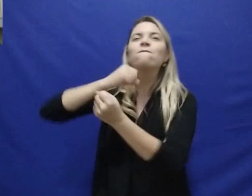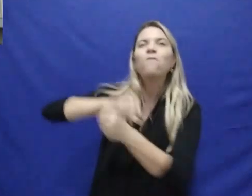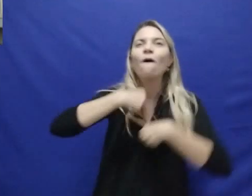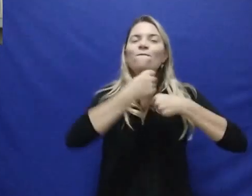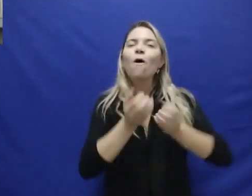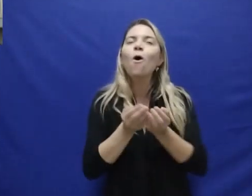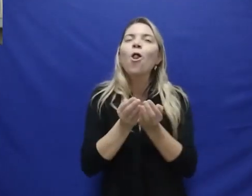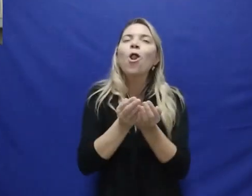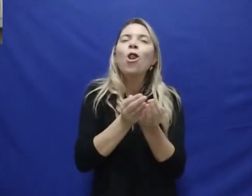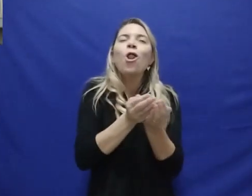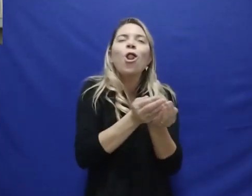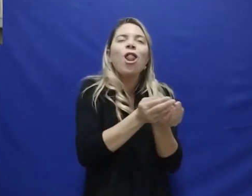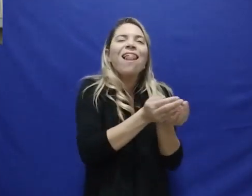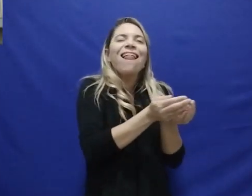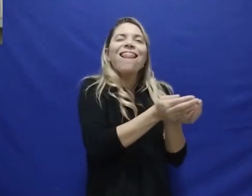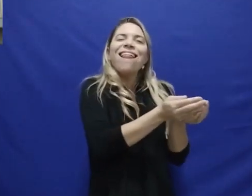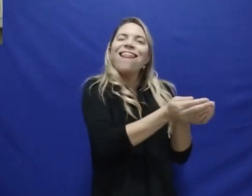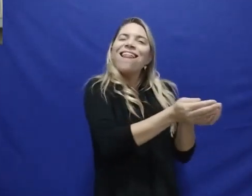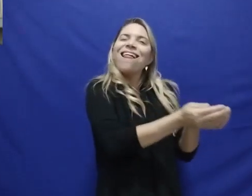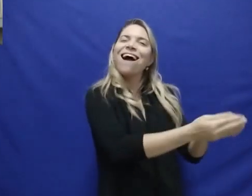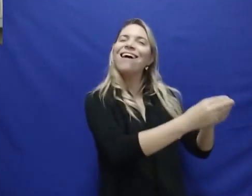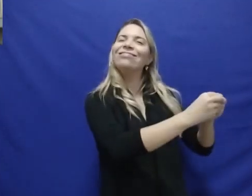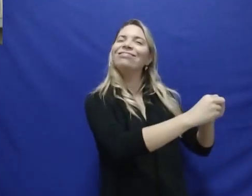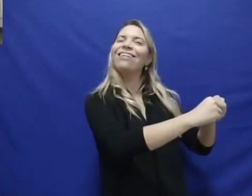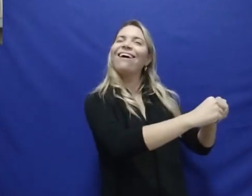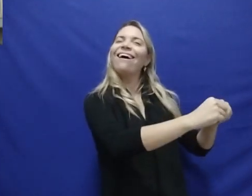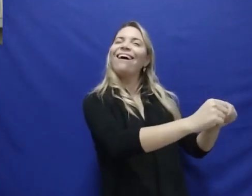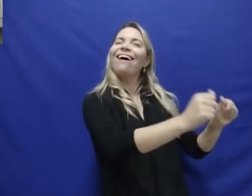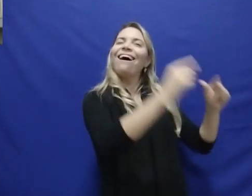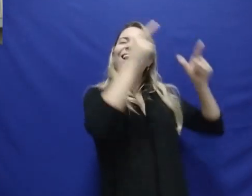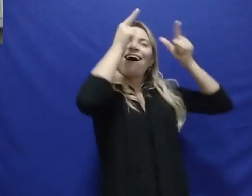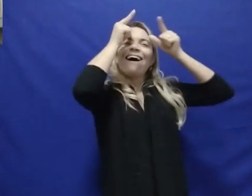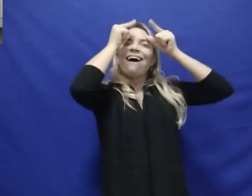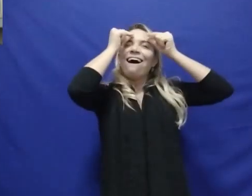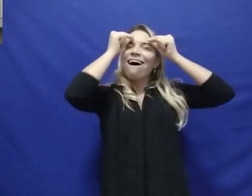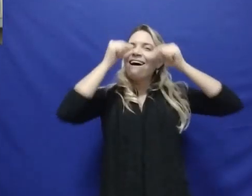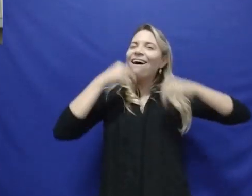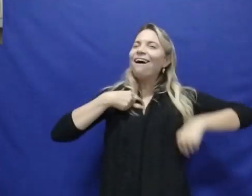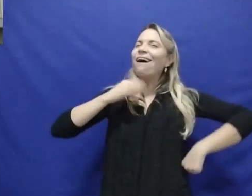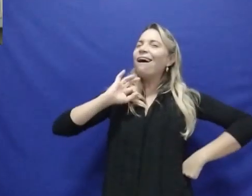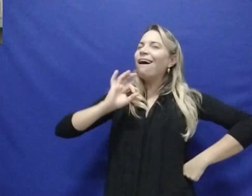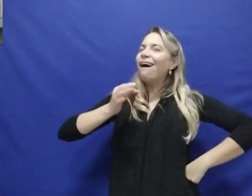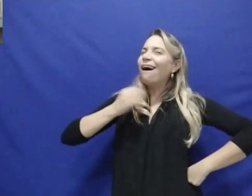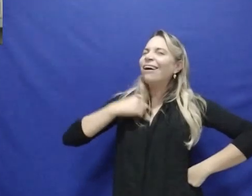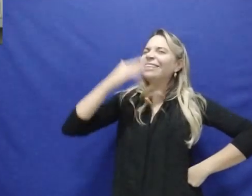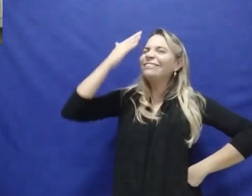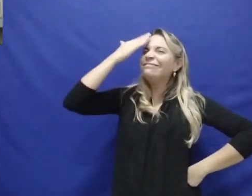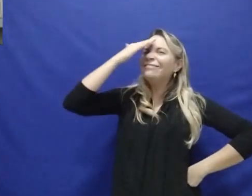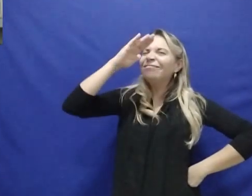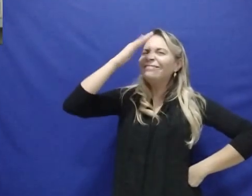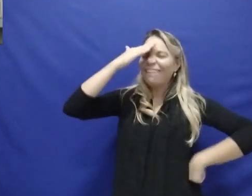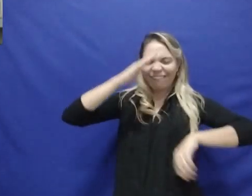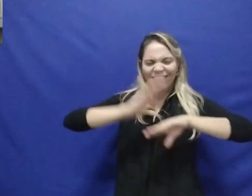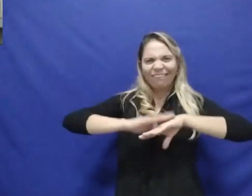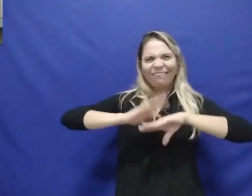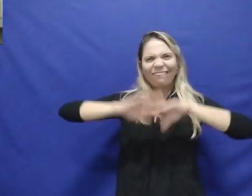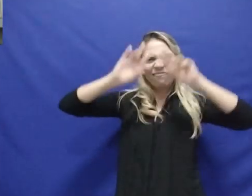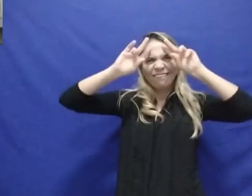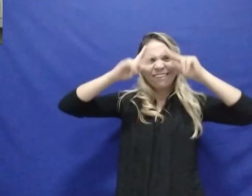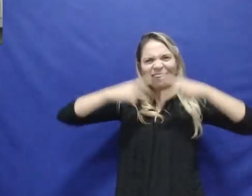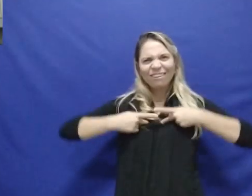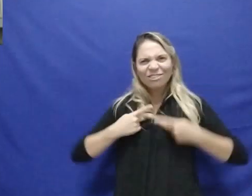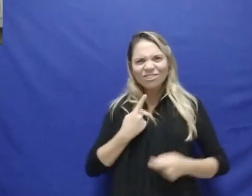disse: meu filho, por que você não usa toda a sua força? E ele disse: pai, é o que eu tenho feito, eu tenho usado os meus braços, eu tenho remado